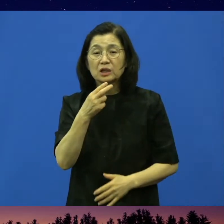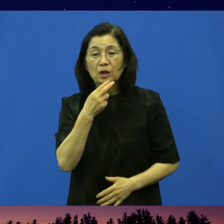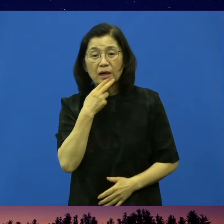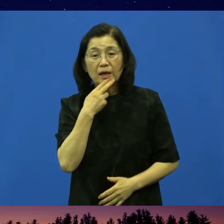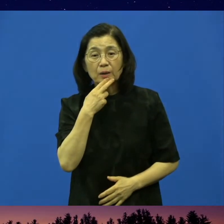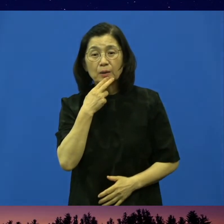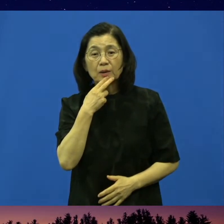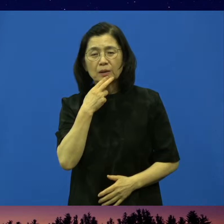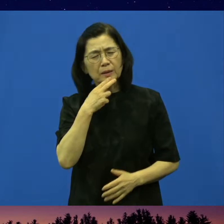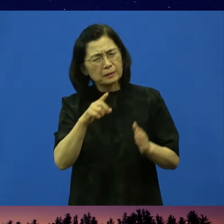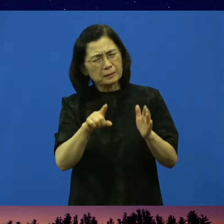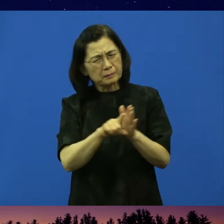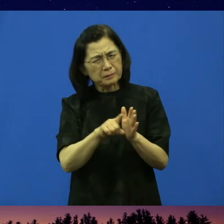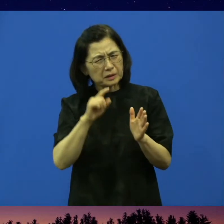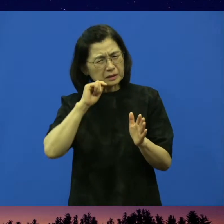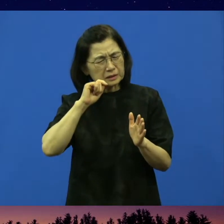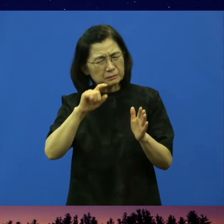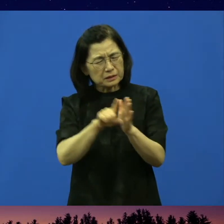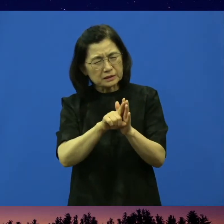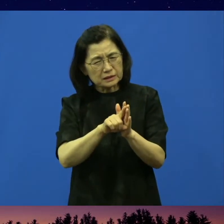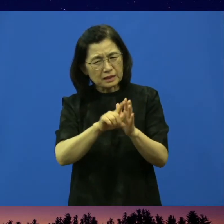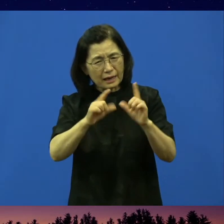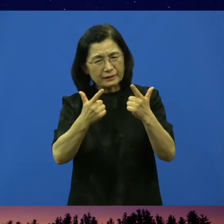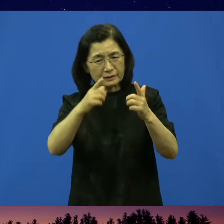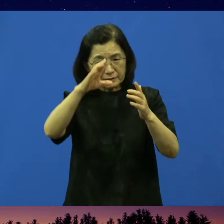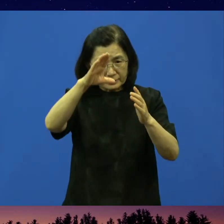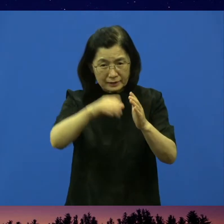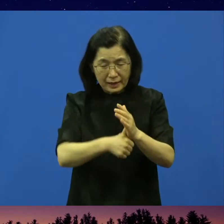거예요. 오, 길이 있네.